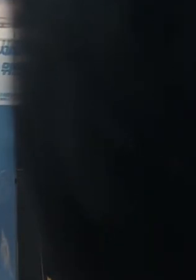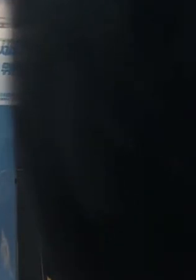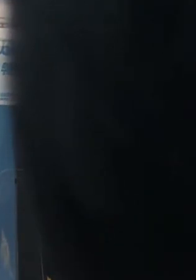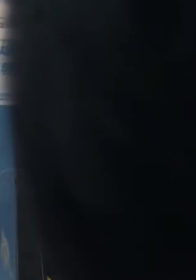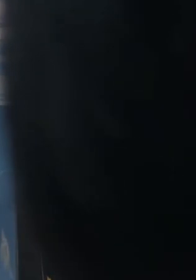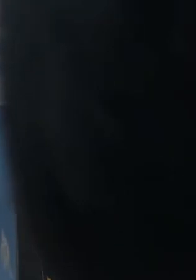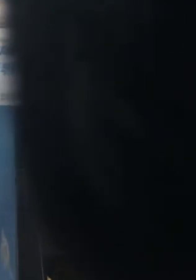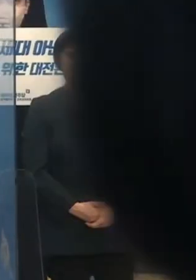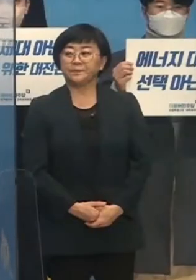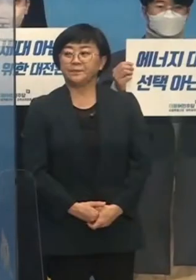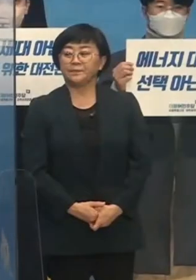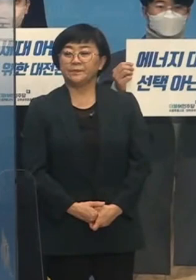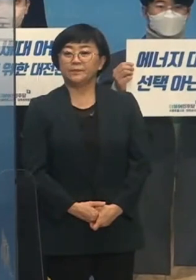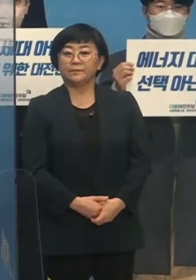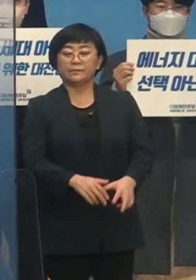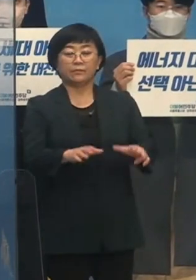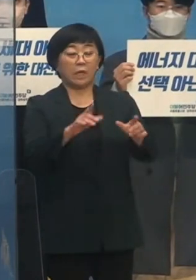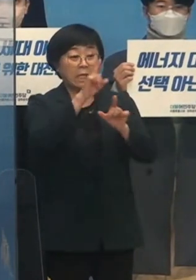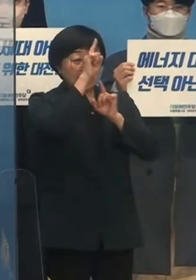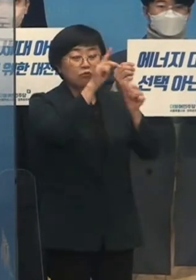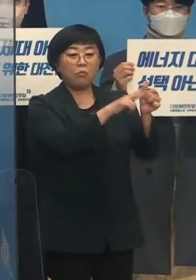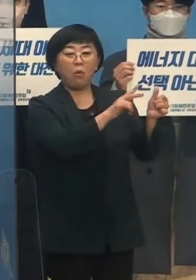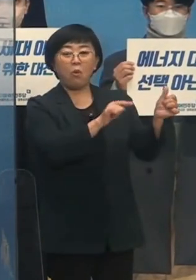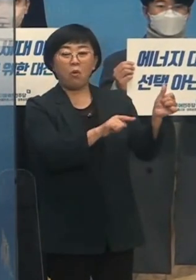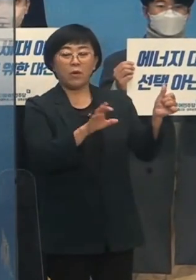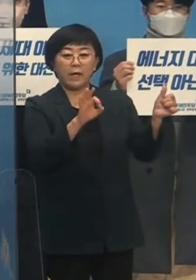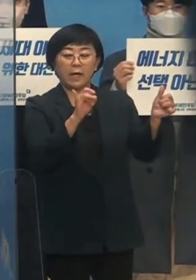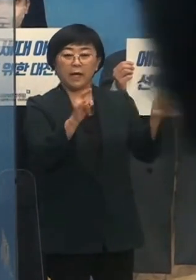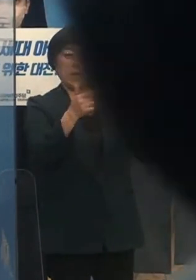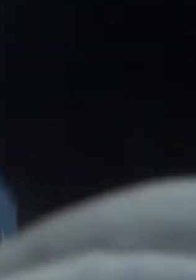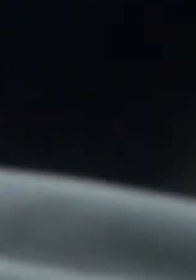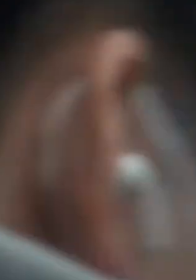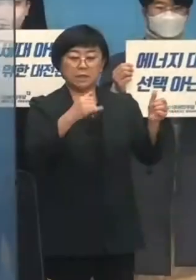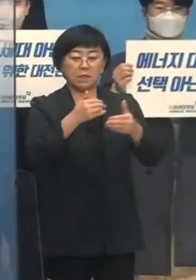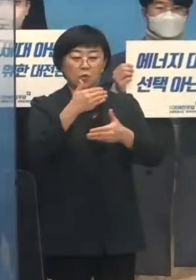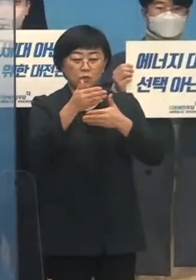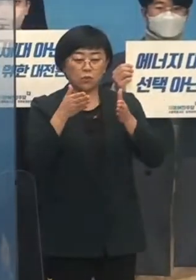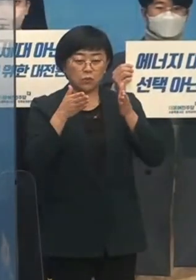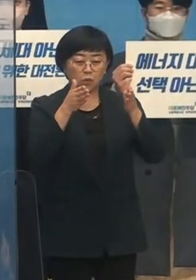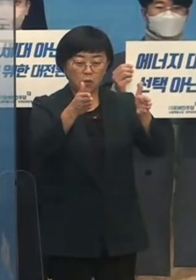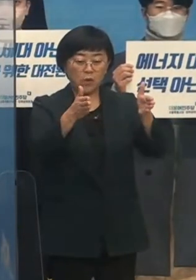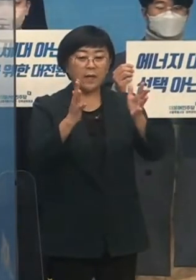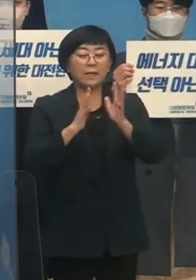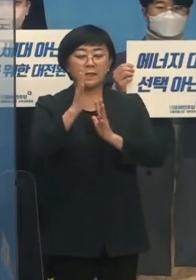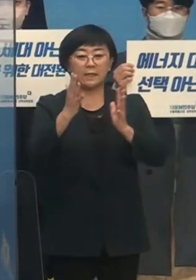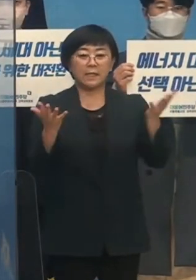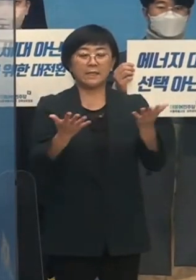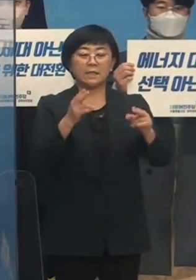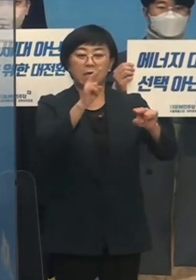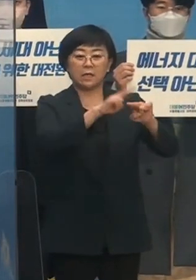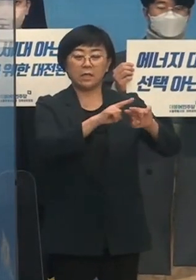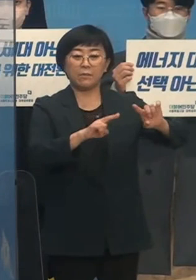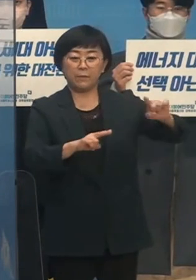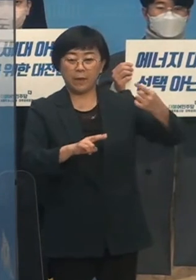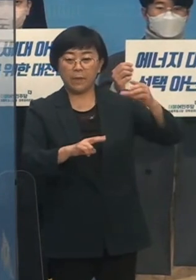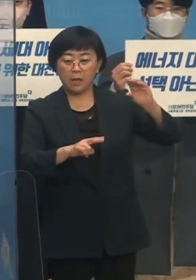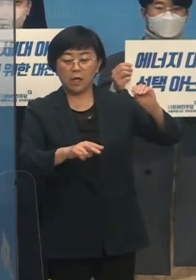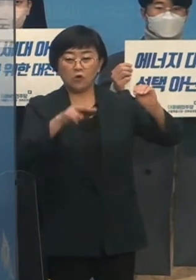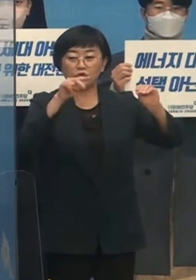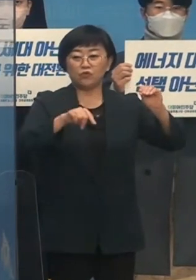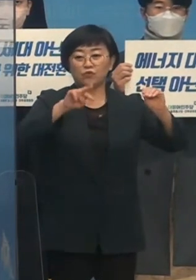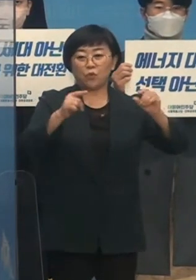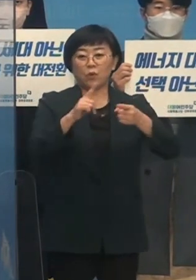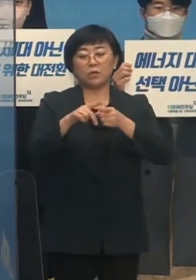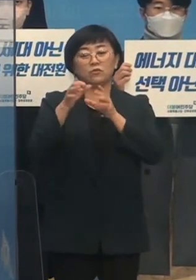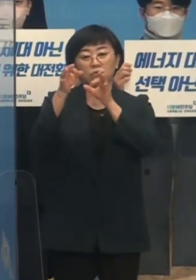기술입니다. 이재명 후보는 에너지 고속도로, 그린 일자리 100만 개, 수소 생산 설비